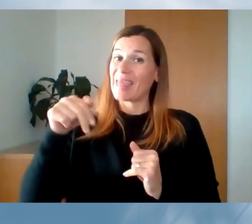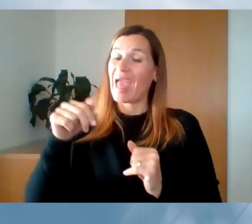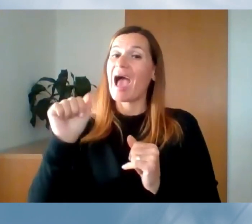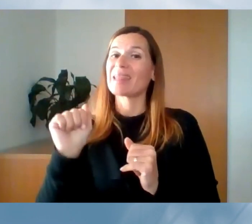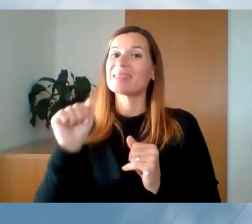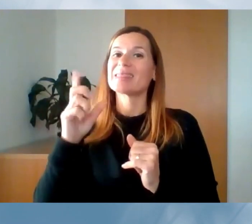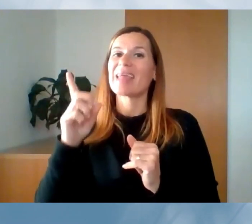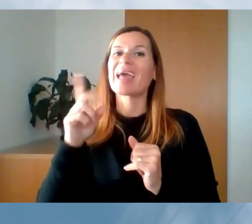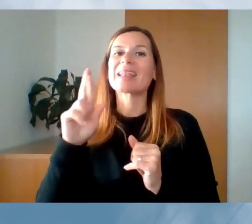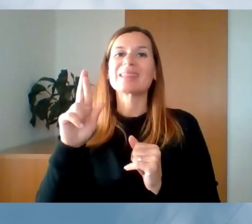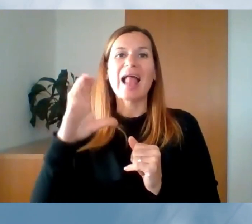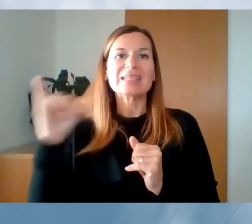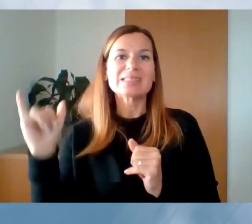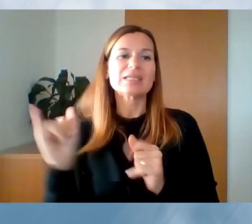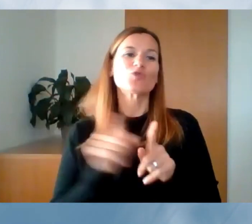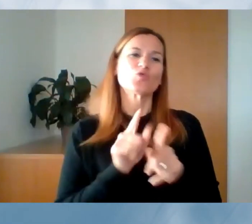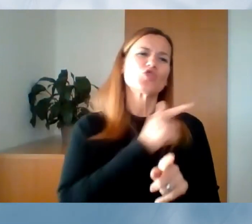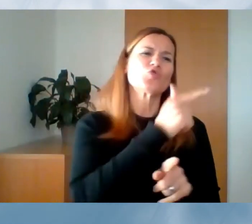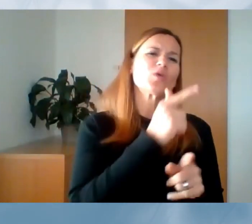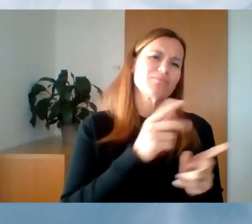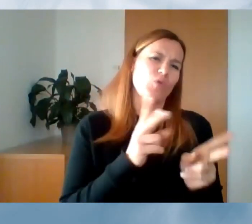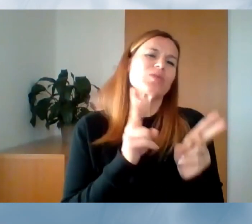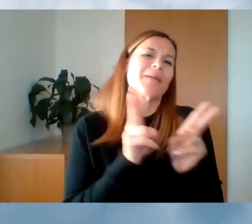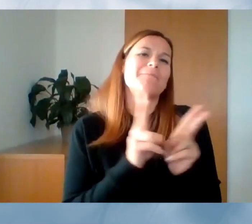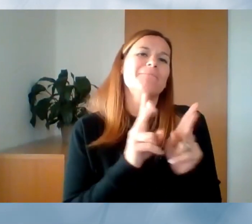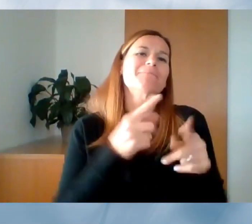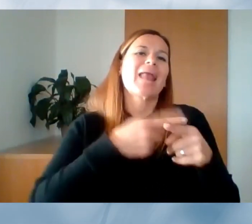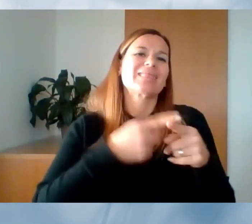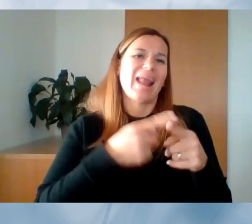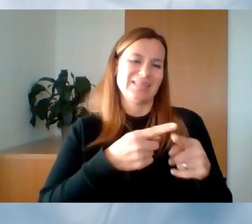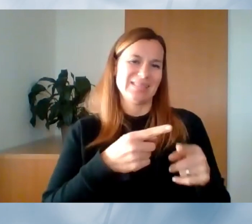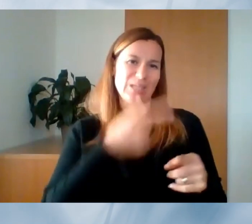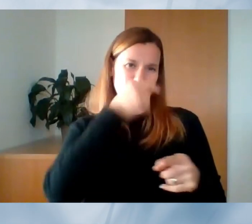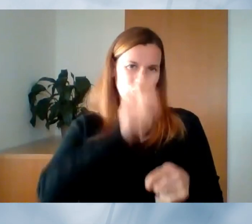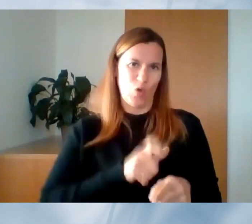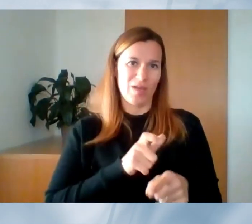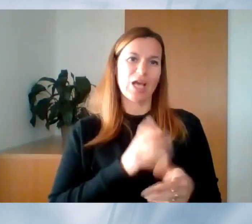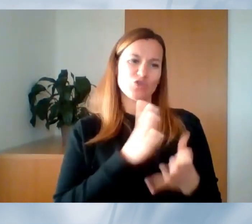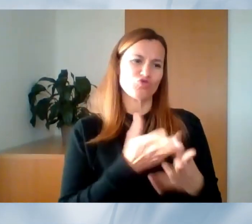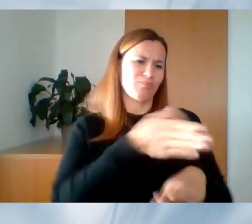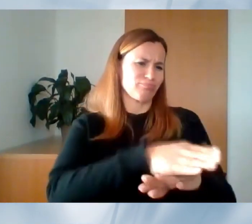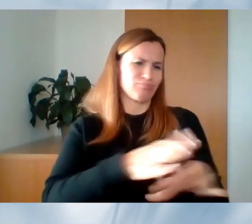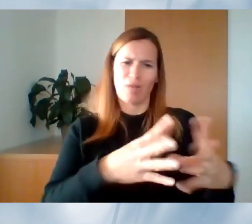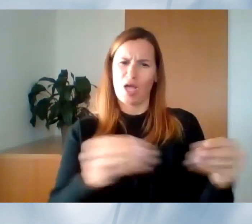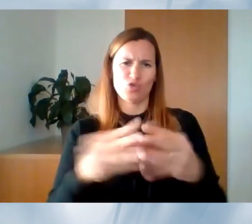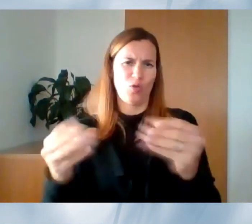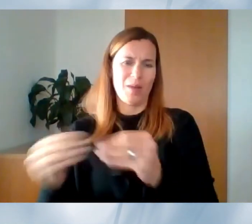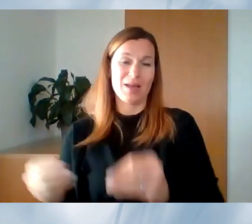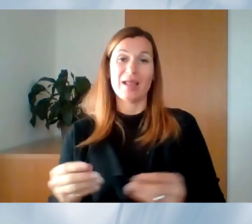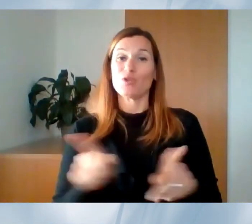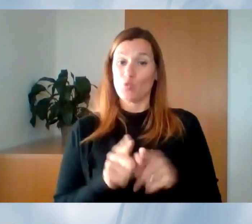in neandertalci in drugi naši bratranci, da tako rečem, ki so izumrli, in naši predniki,